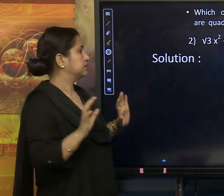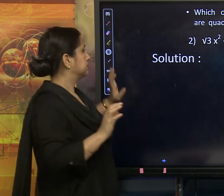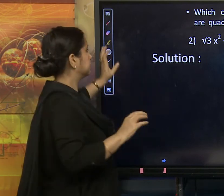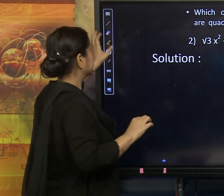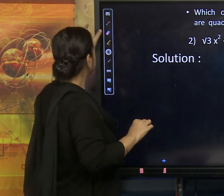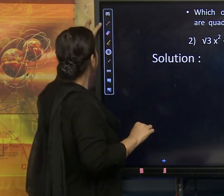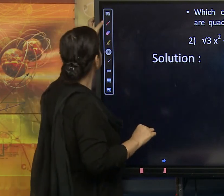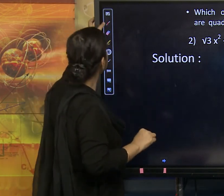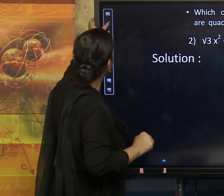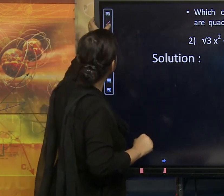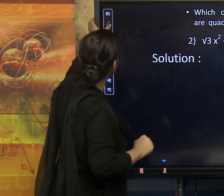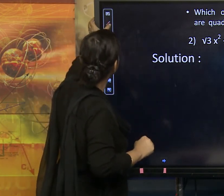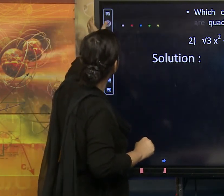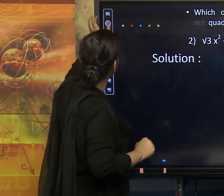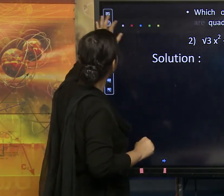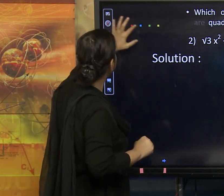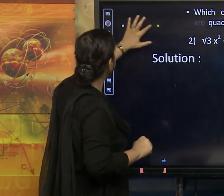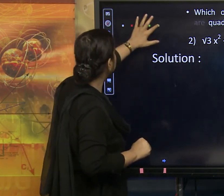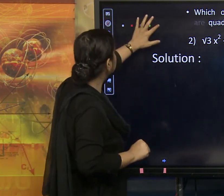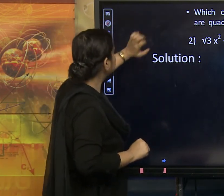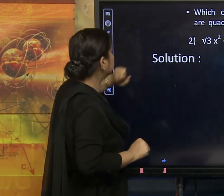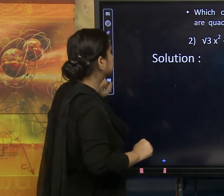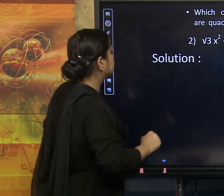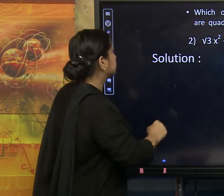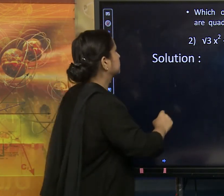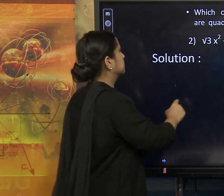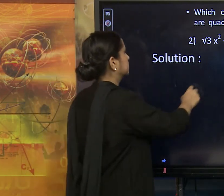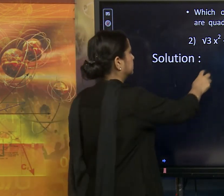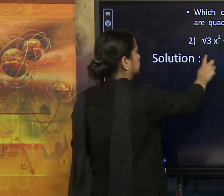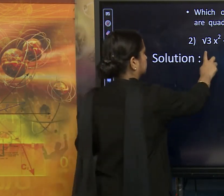स्टैंडर्ड फॉर्म ऑफ क्वाड्रेटिक इक्वेशन को देखेंगे।